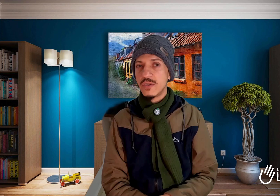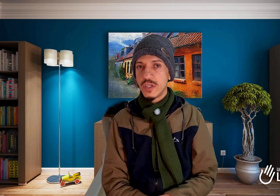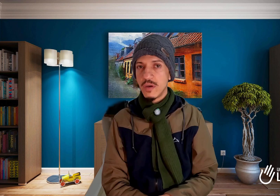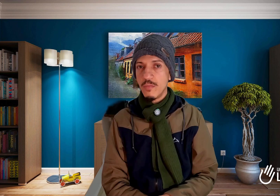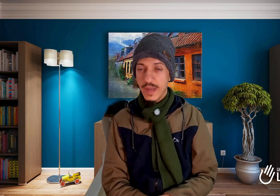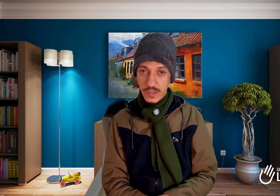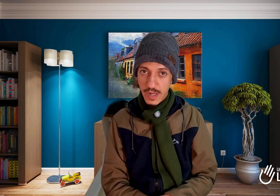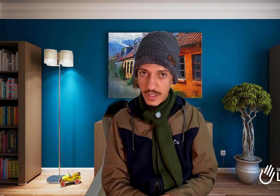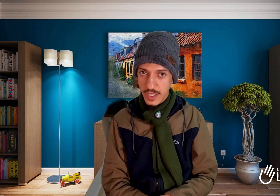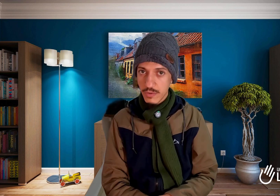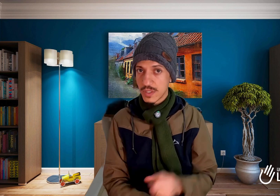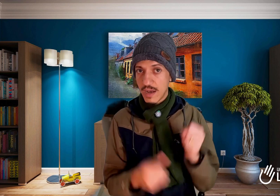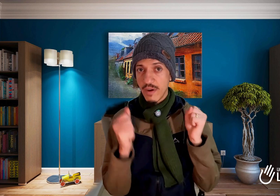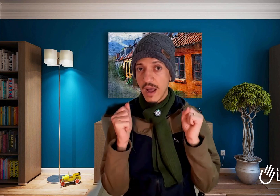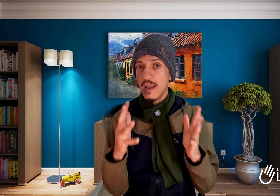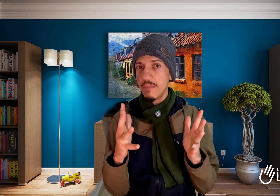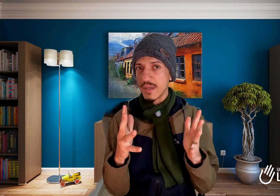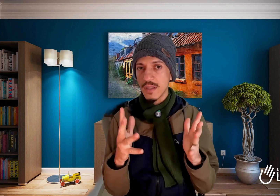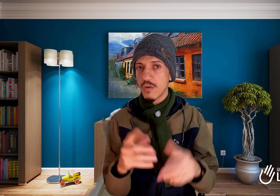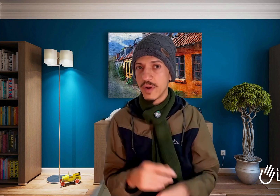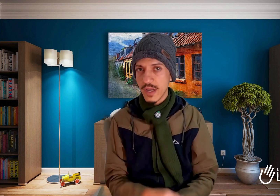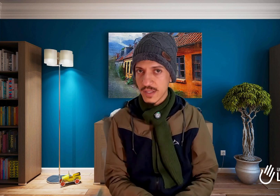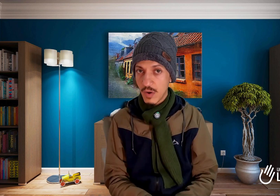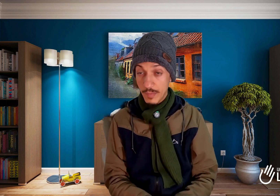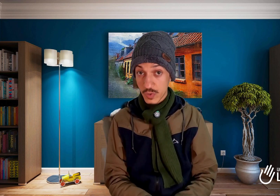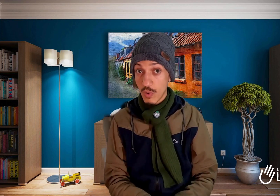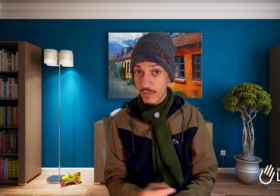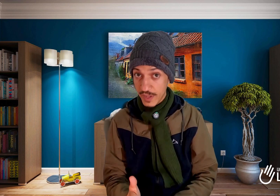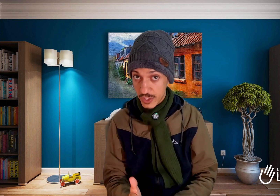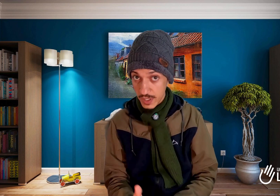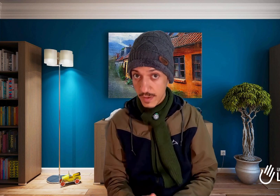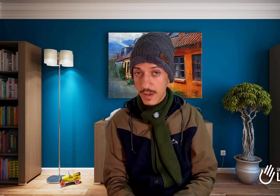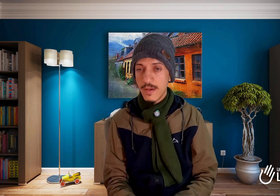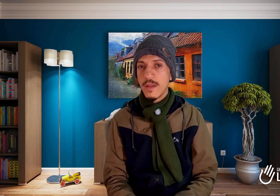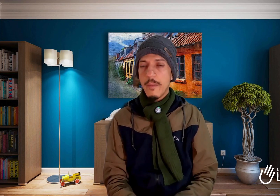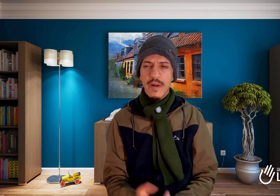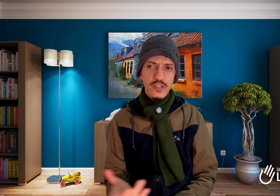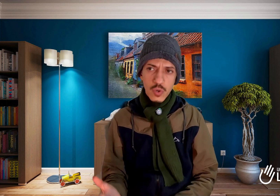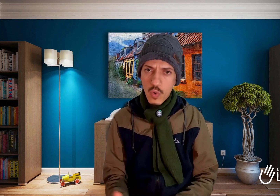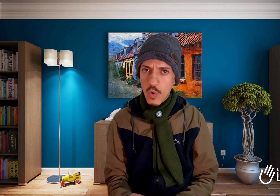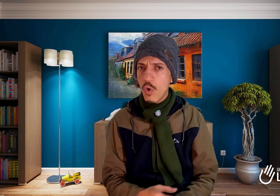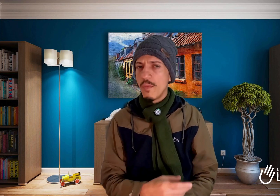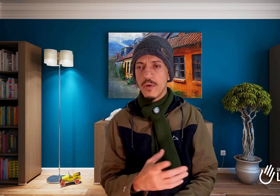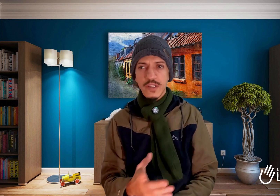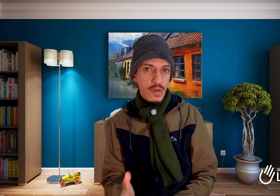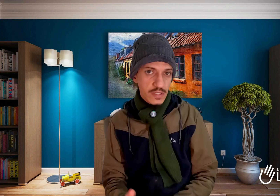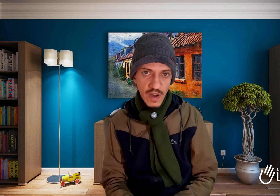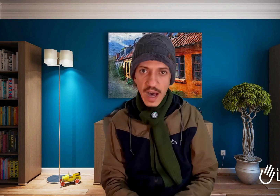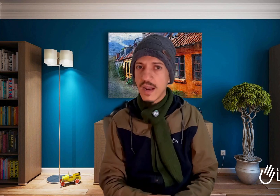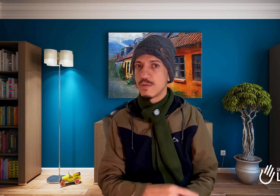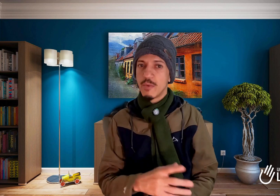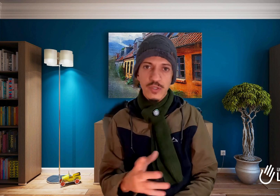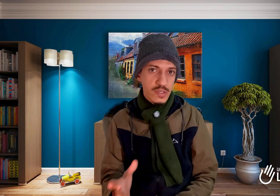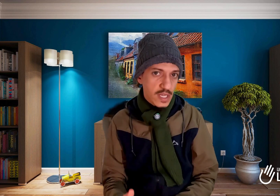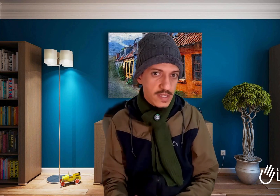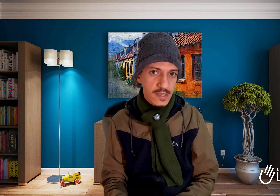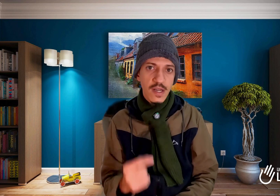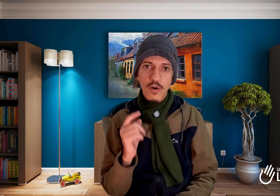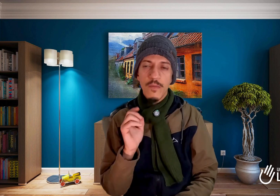um personagem que usava a Libras na comunicação. A pessoa ouvinte praticou, memorizou as falas, memorizou a sinalização,